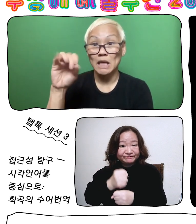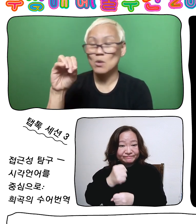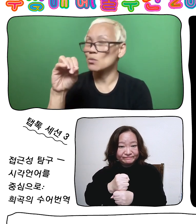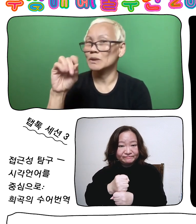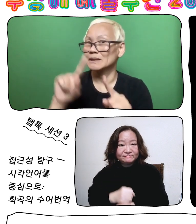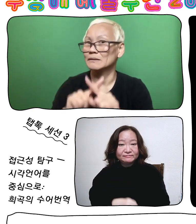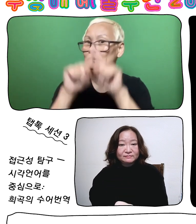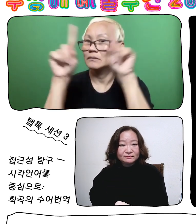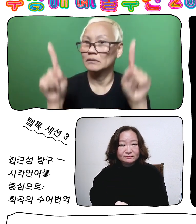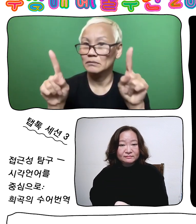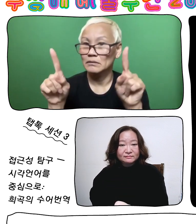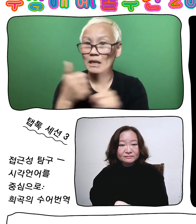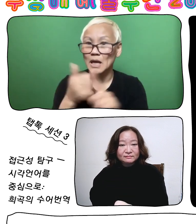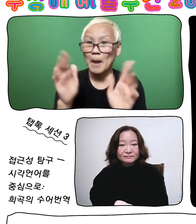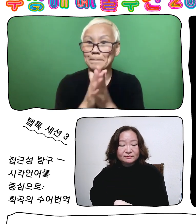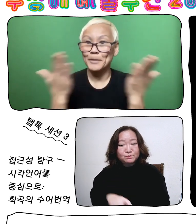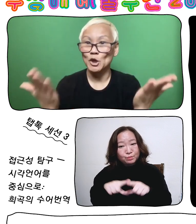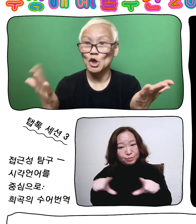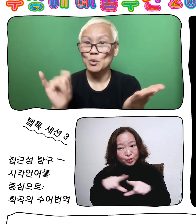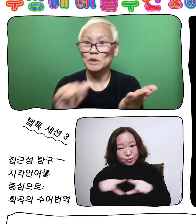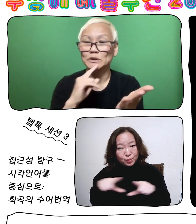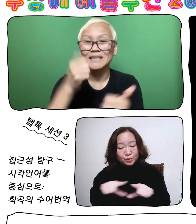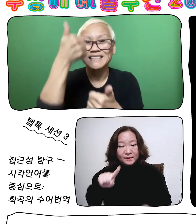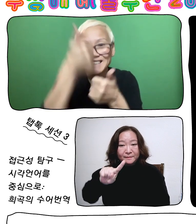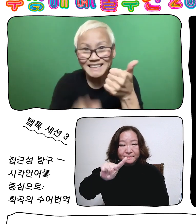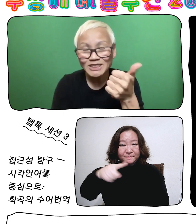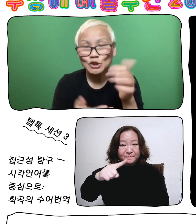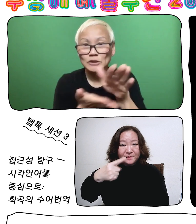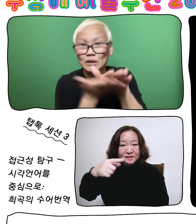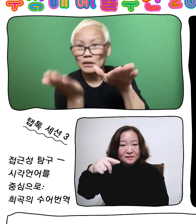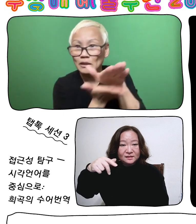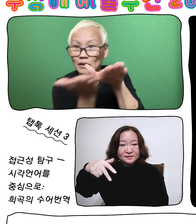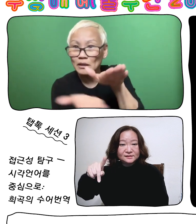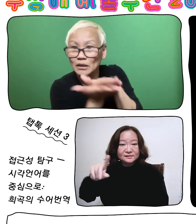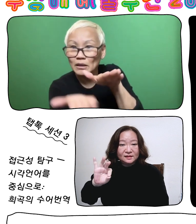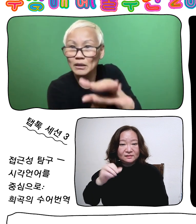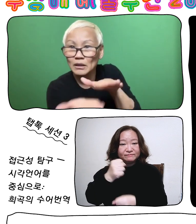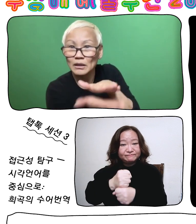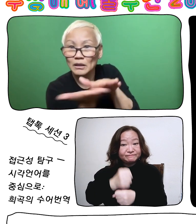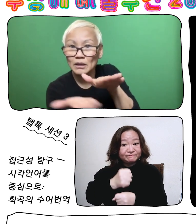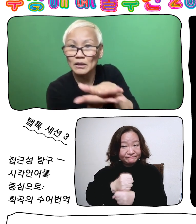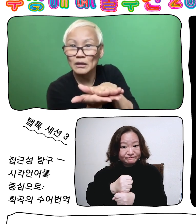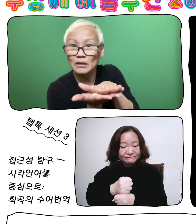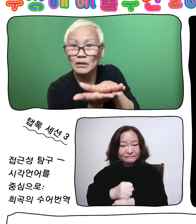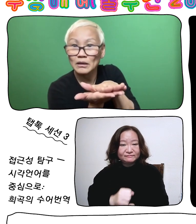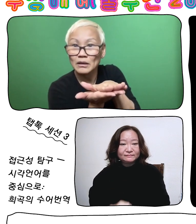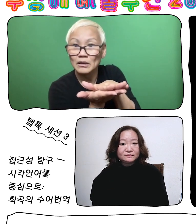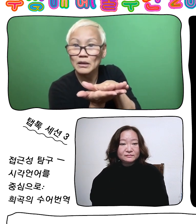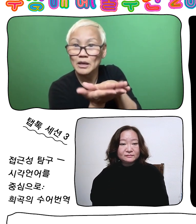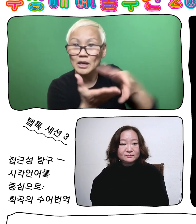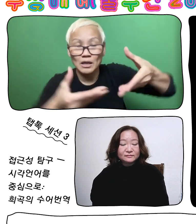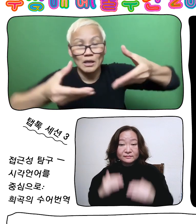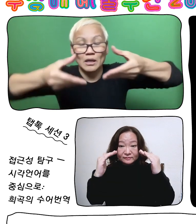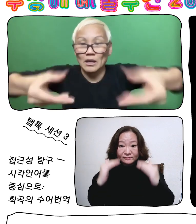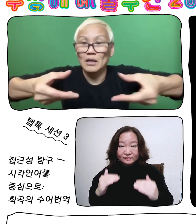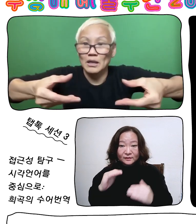이절판 폴리오란 한 면을 한 번 접어 두 개의 면에 인쇄하는 형태로 첫 인쇄